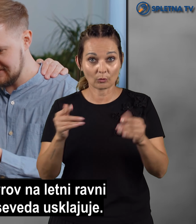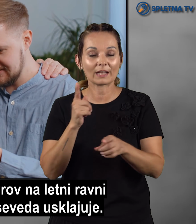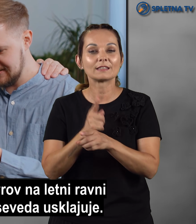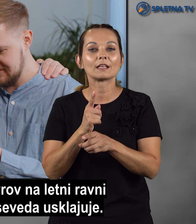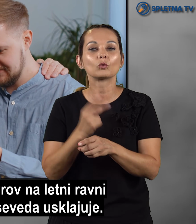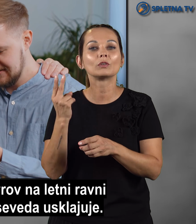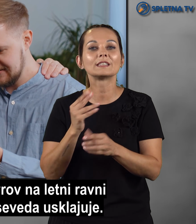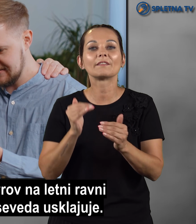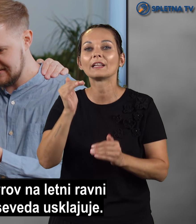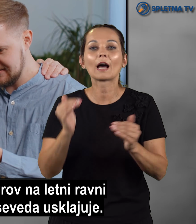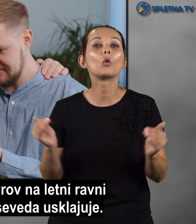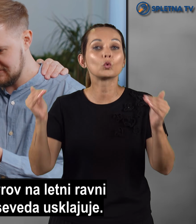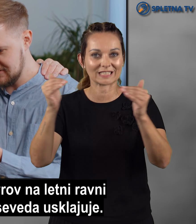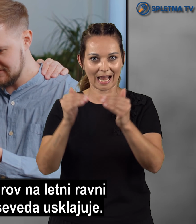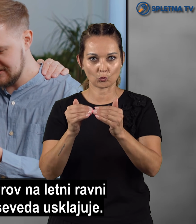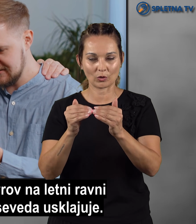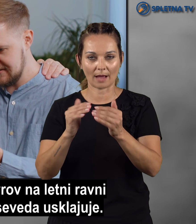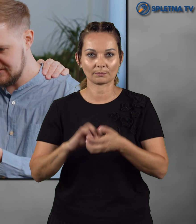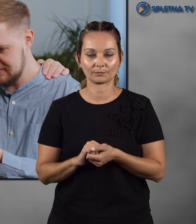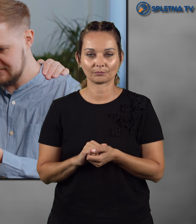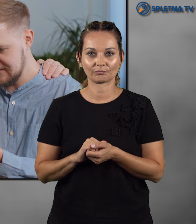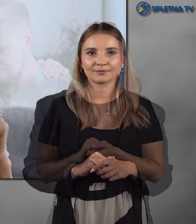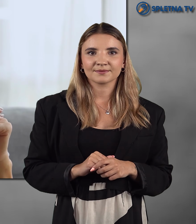potem tudi seveda usklajuje.